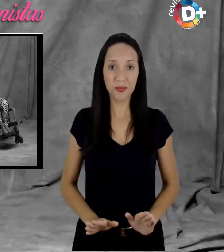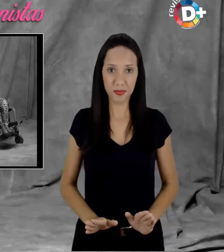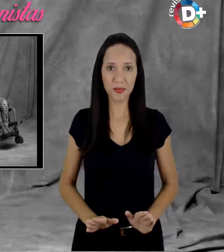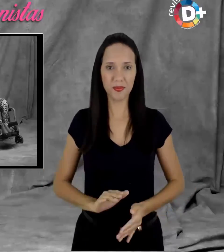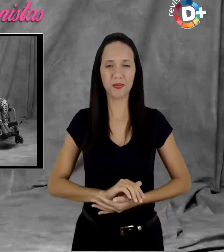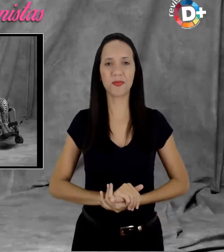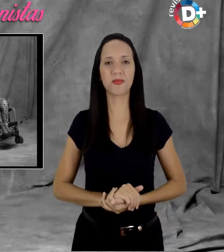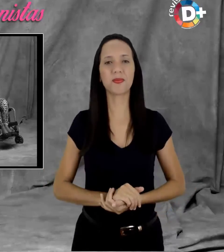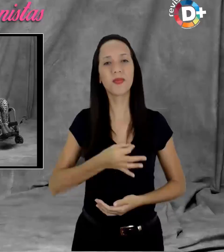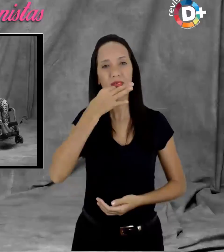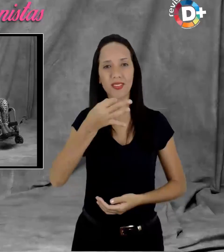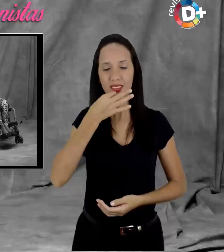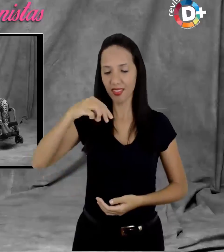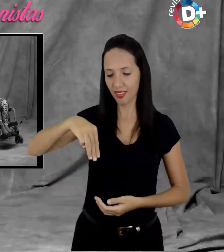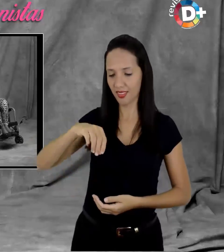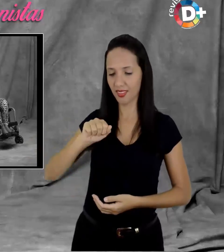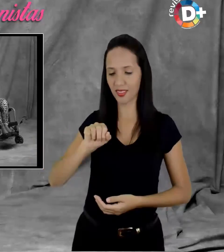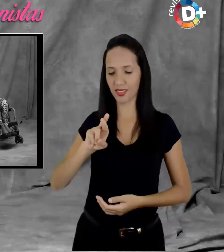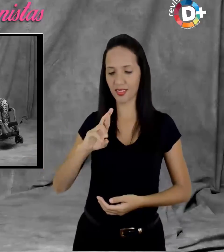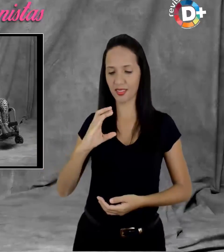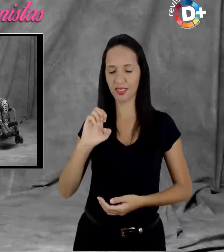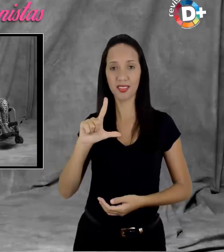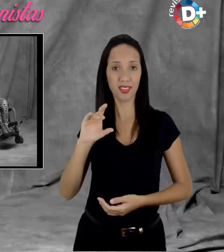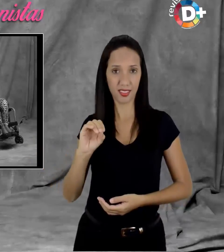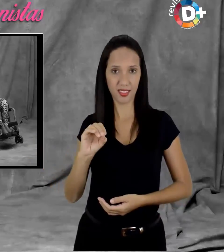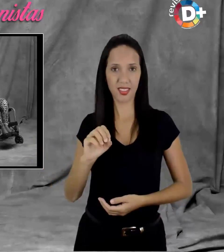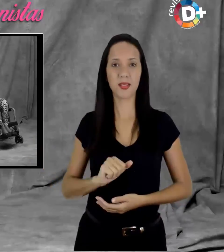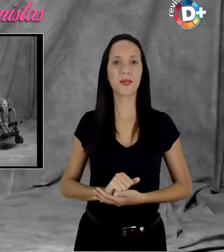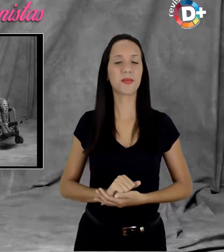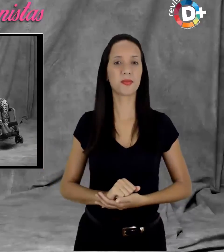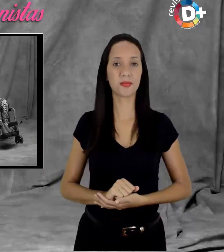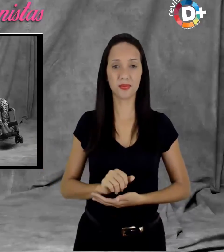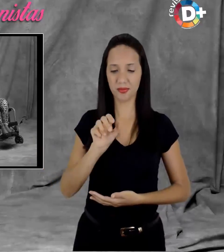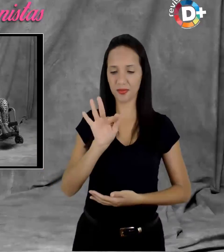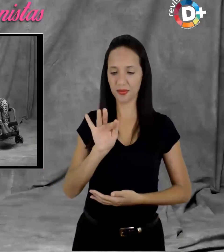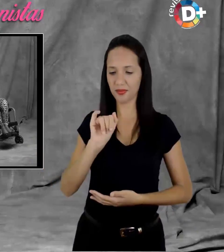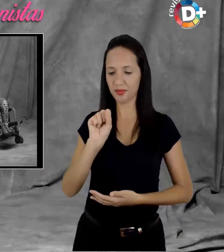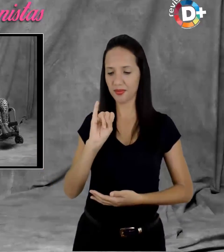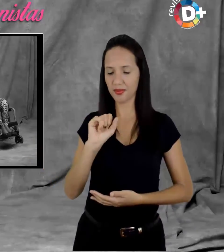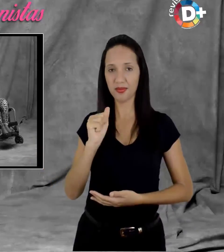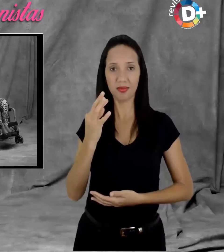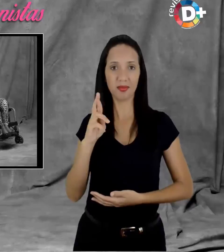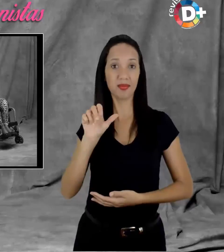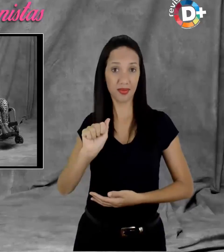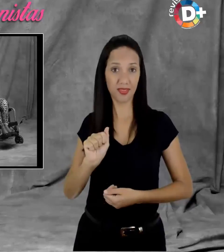nascimento. Segundo Marcelo Ares, fisiatra e diretor clínico da ACD,